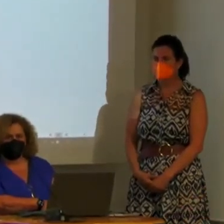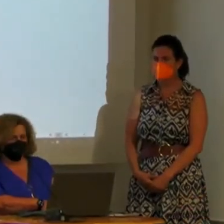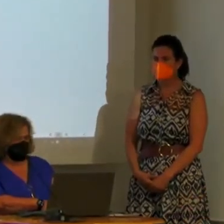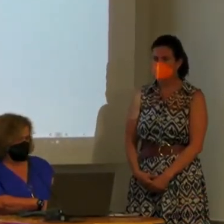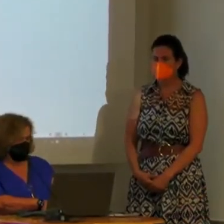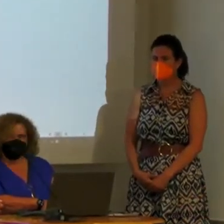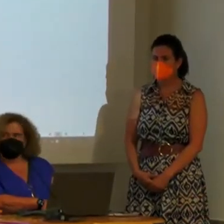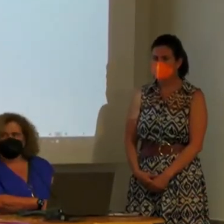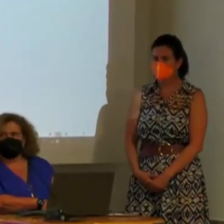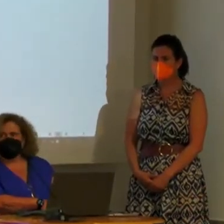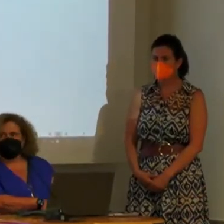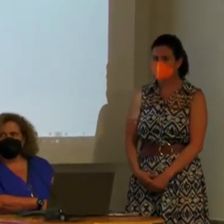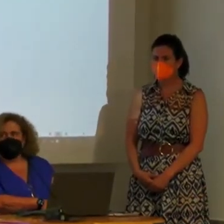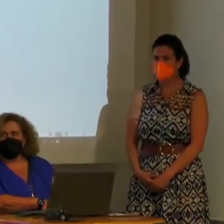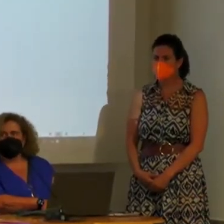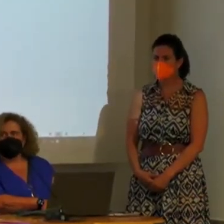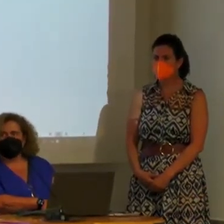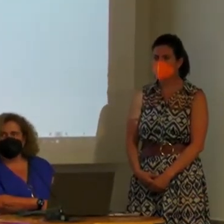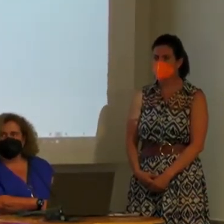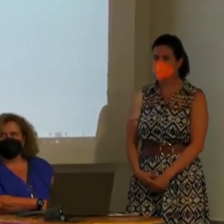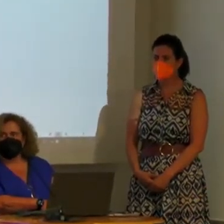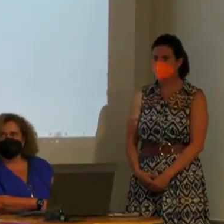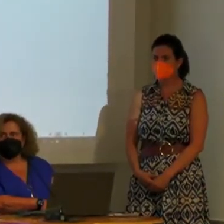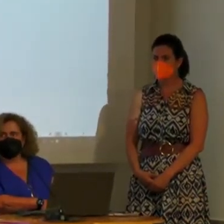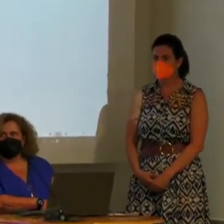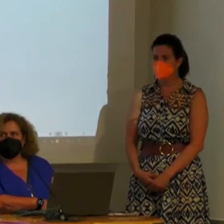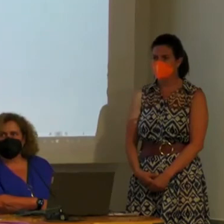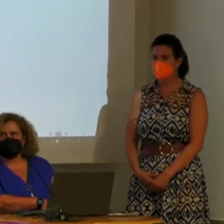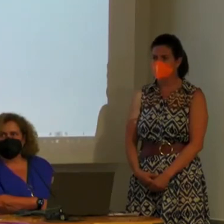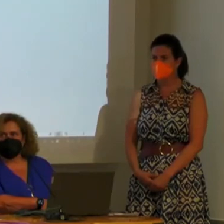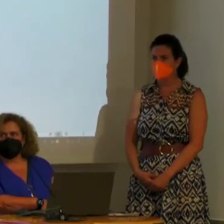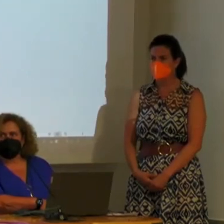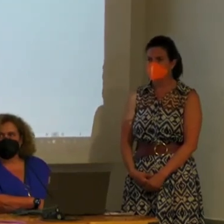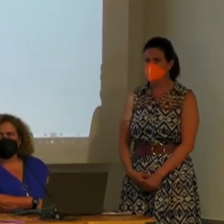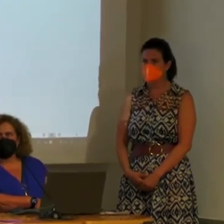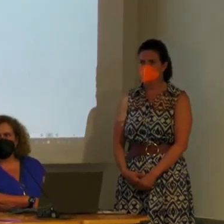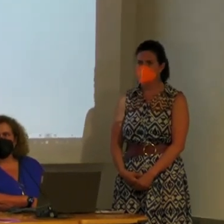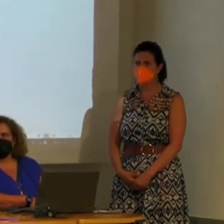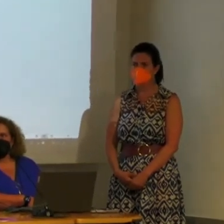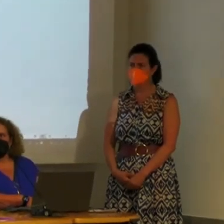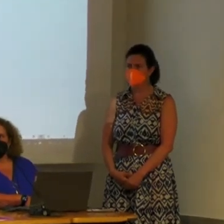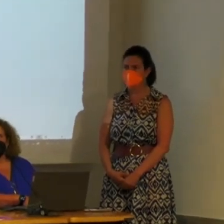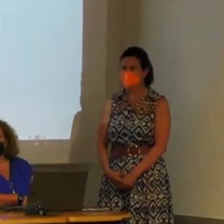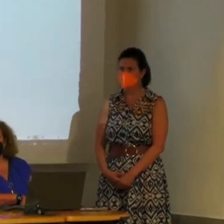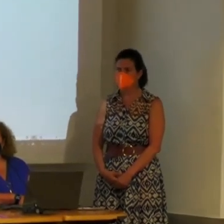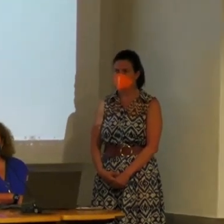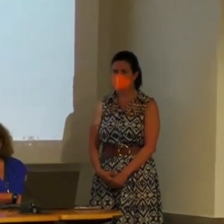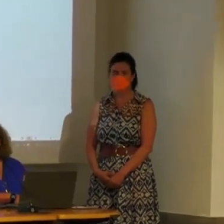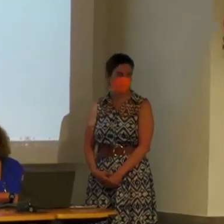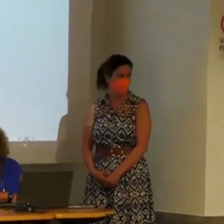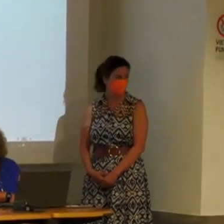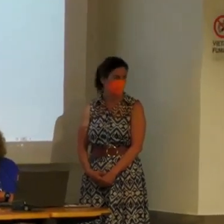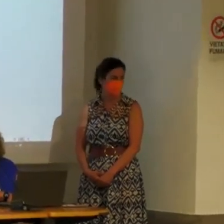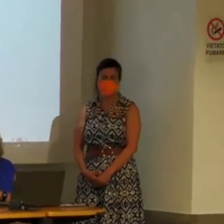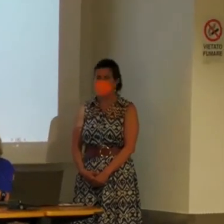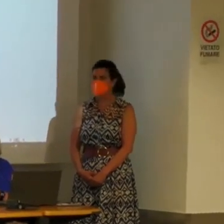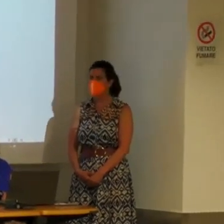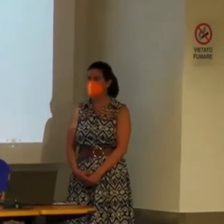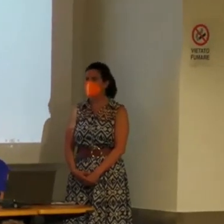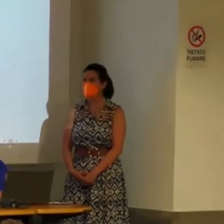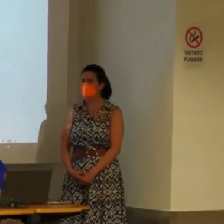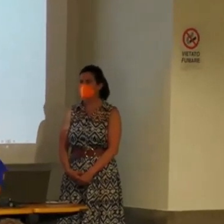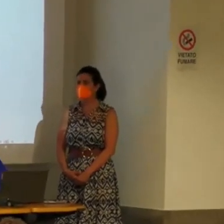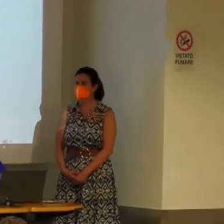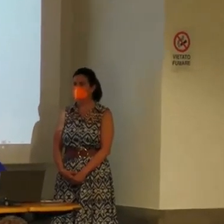stessa domanda come questa e come la prima per quanto riguarda però storia, territorio e società globale e quindi capire le tempistiche